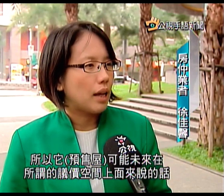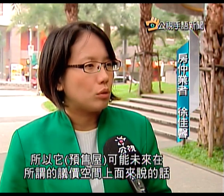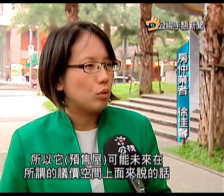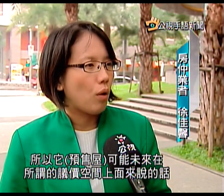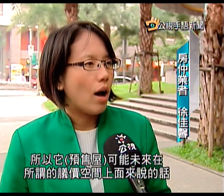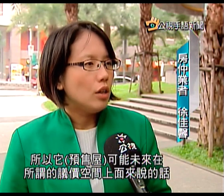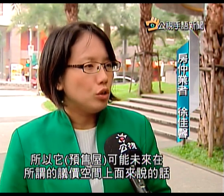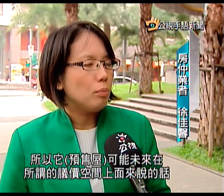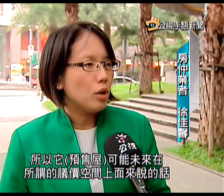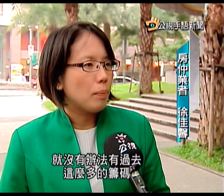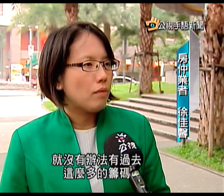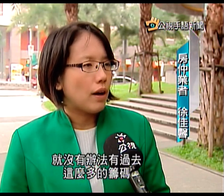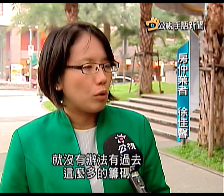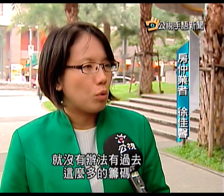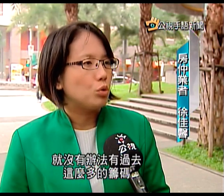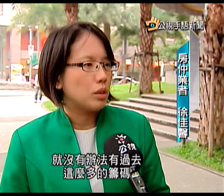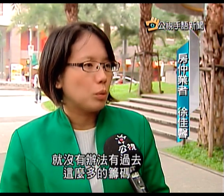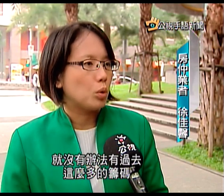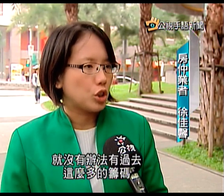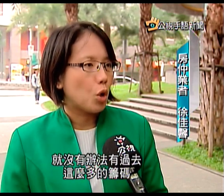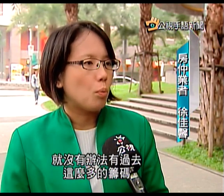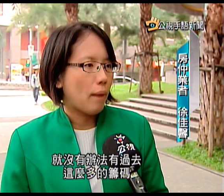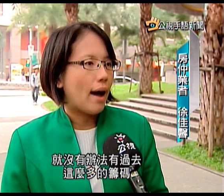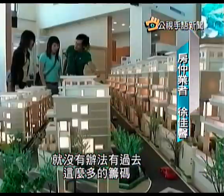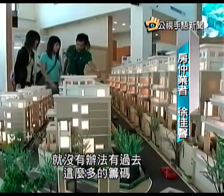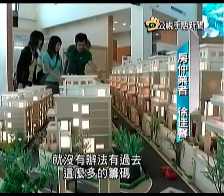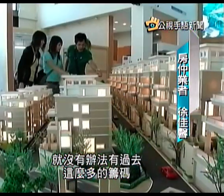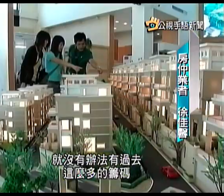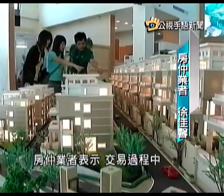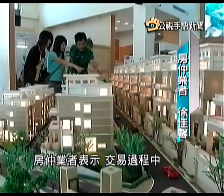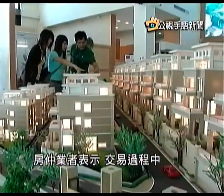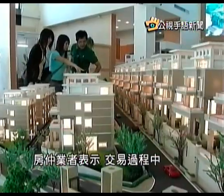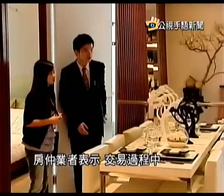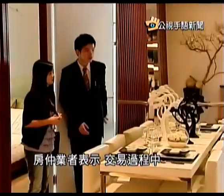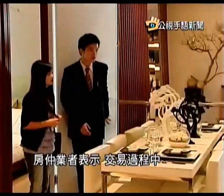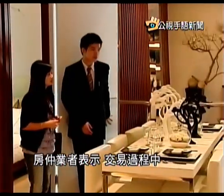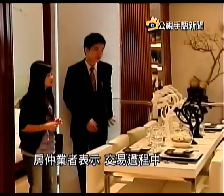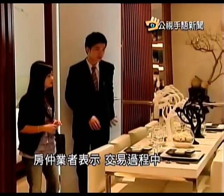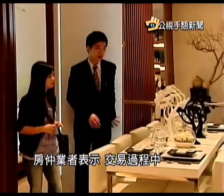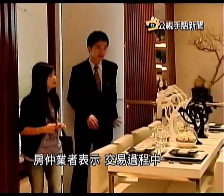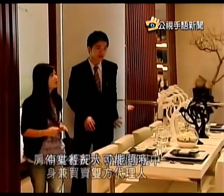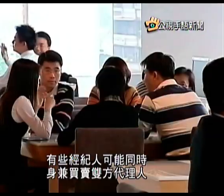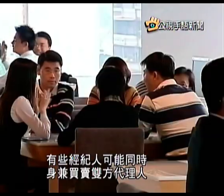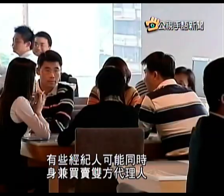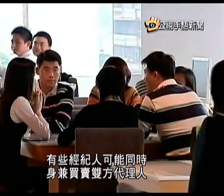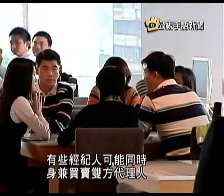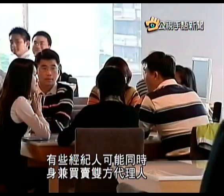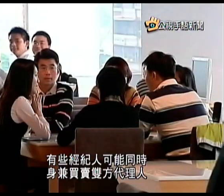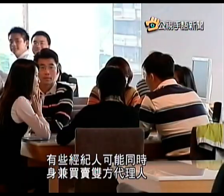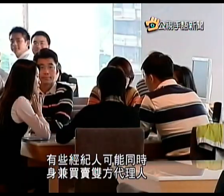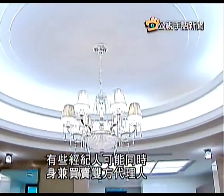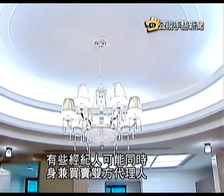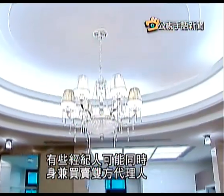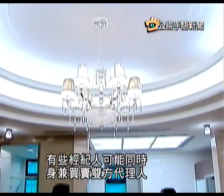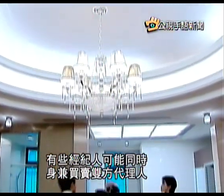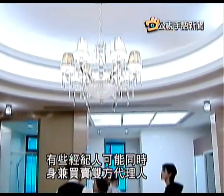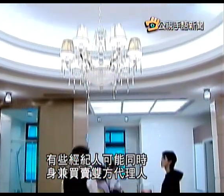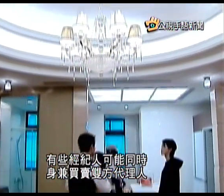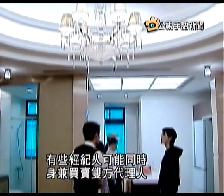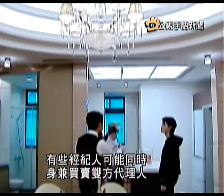说的话，就没有办法有过去这么多的筹码。 房仲业者表示，交易过程中有些经纪人可能同时身兼买卖双方代理人，为